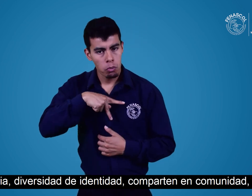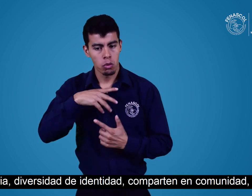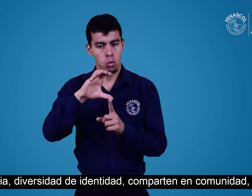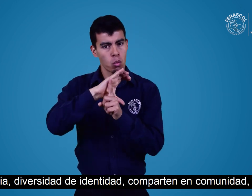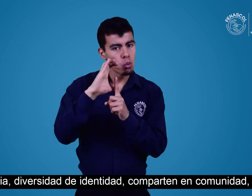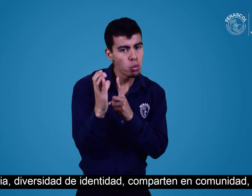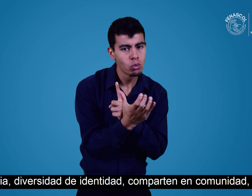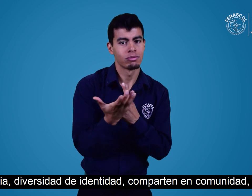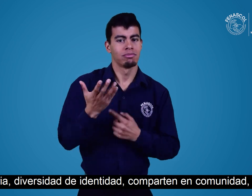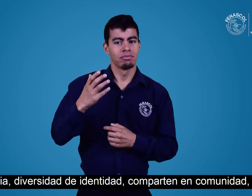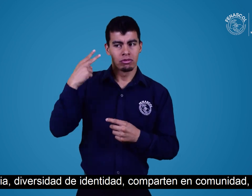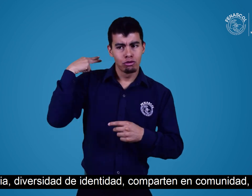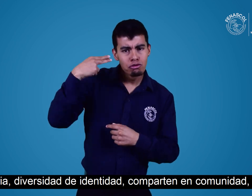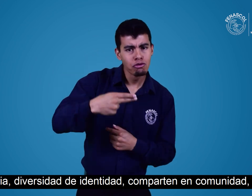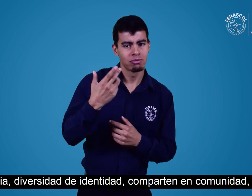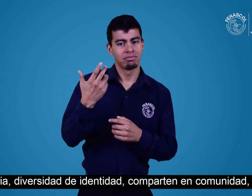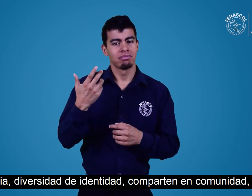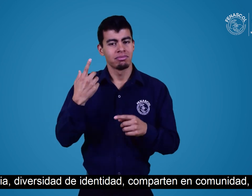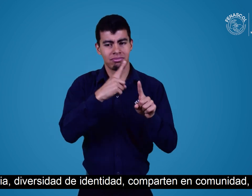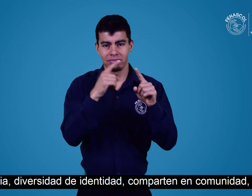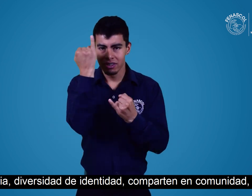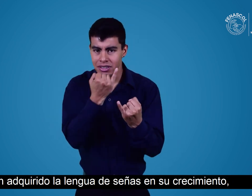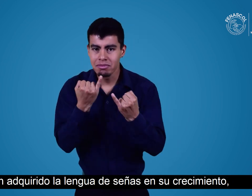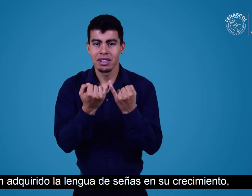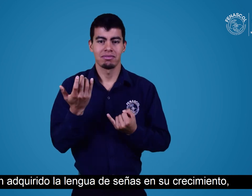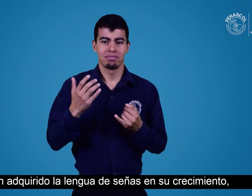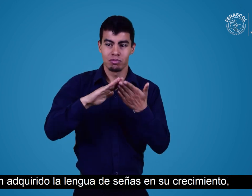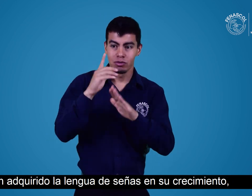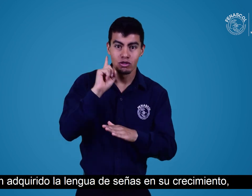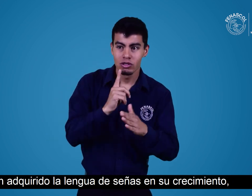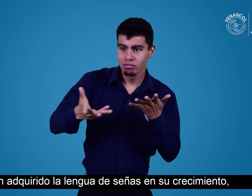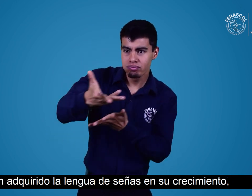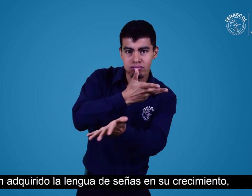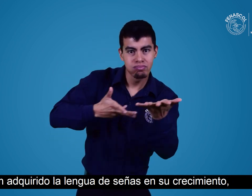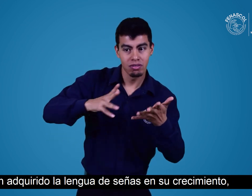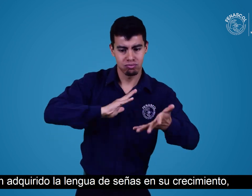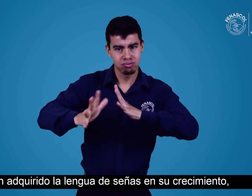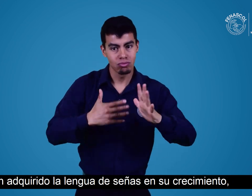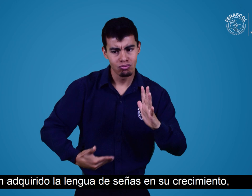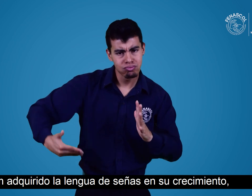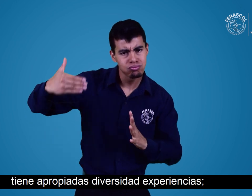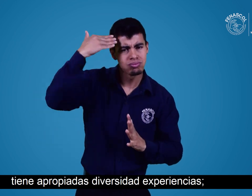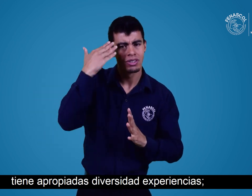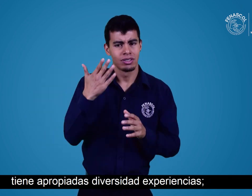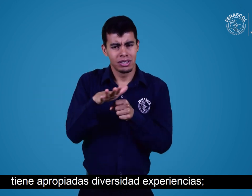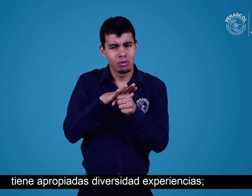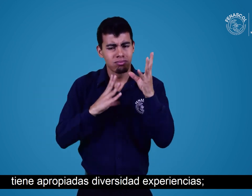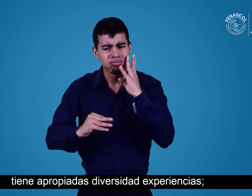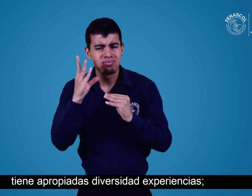diversidad de identidad, comparten en comunidad, han adquirido la lengua de señas en su crecimiento, tienen apropiadas diversas